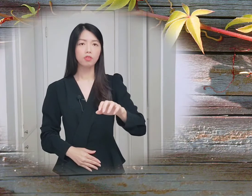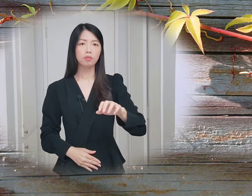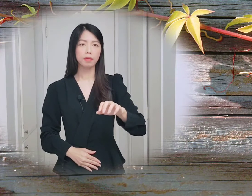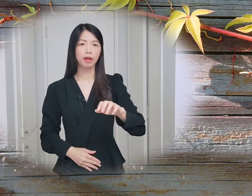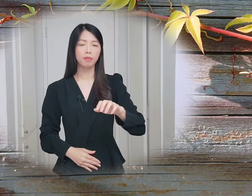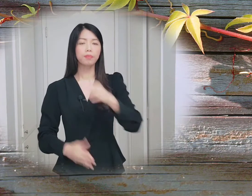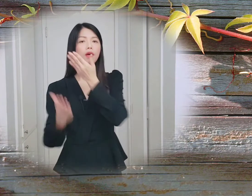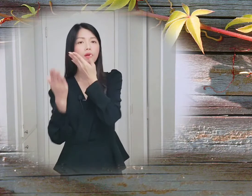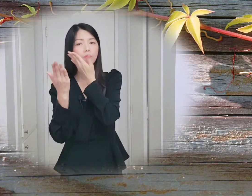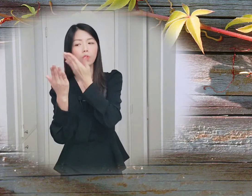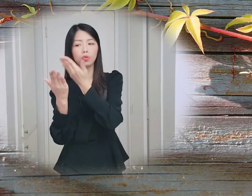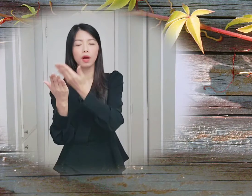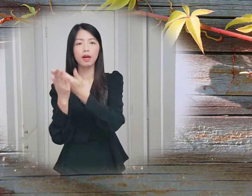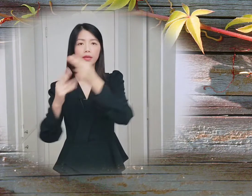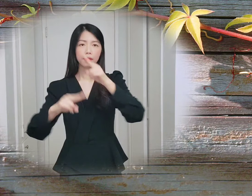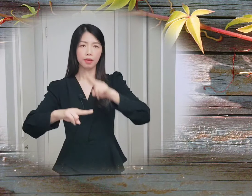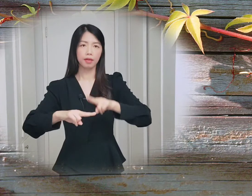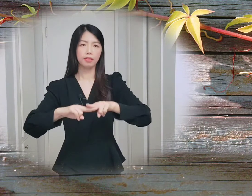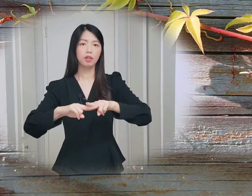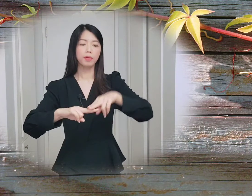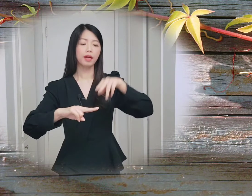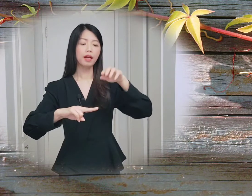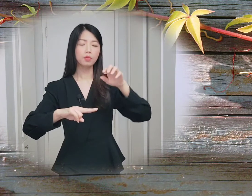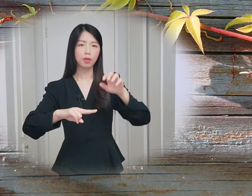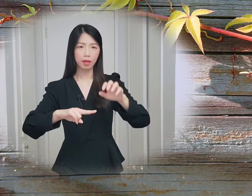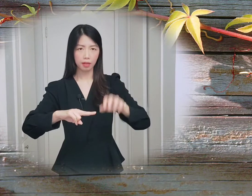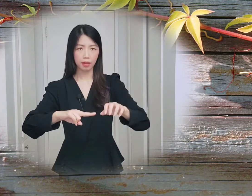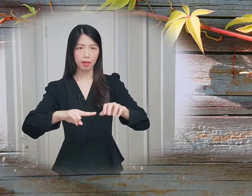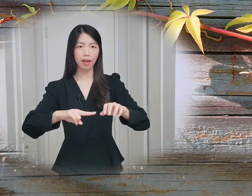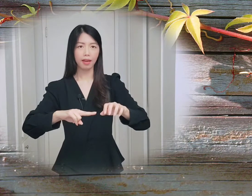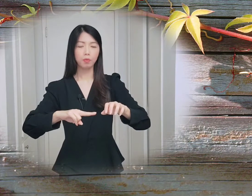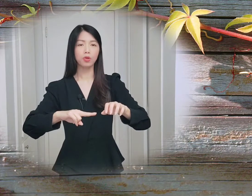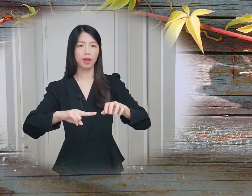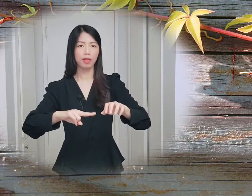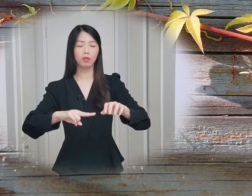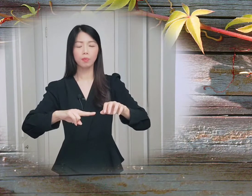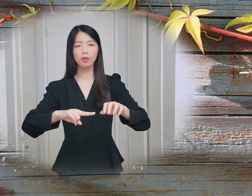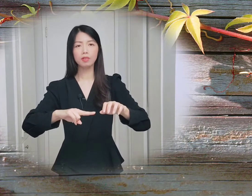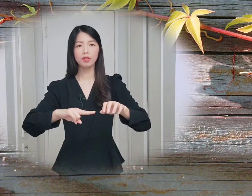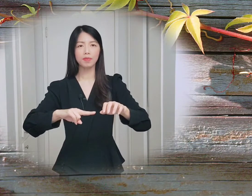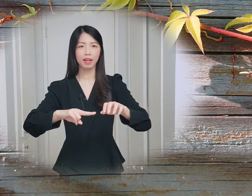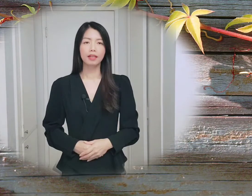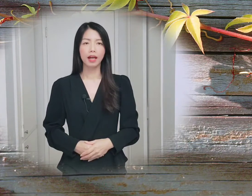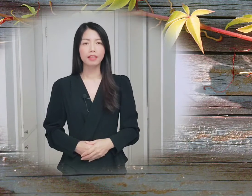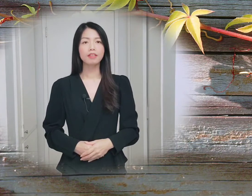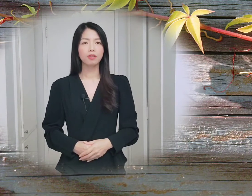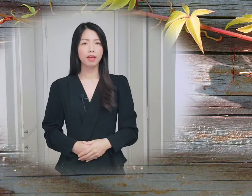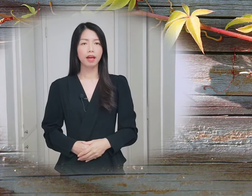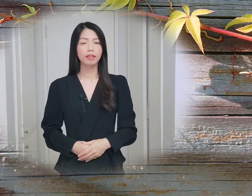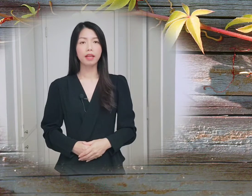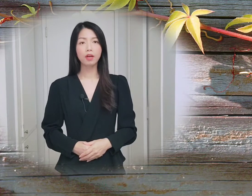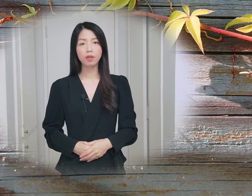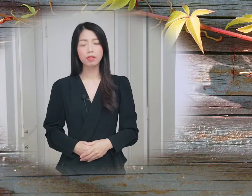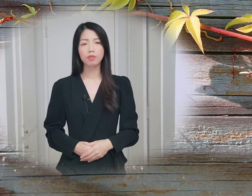살짝 내려주시면 돼요. 보좌 그 옆에다가 한 손에 보좌에 이렇게 표현하시면 됩니다.